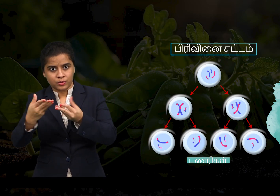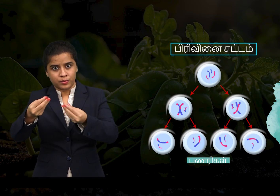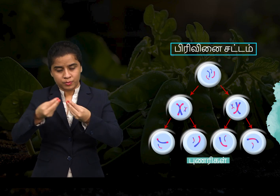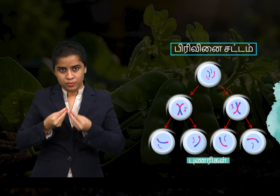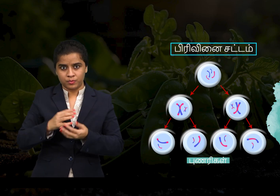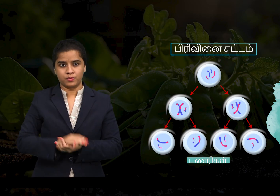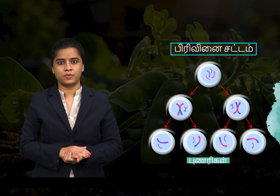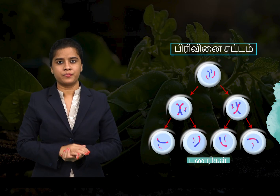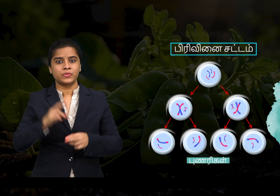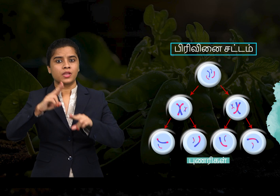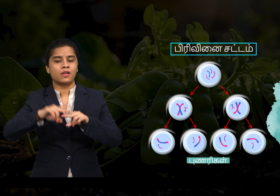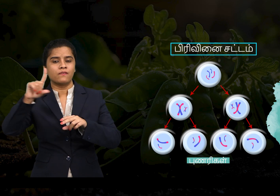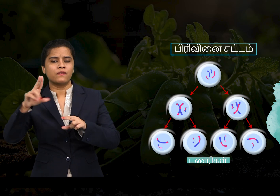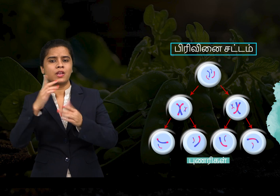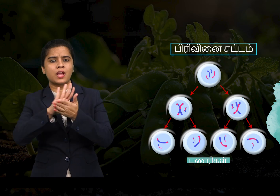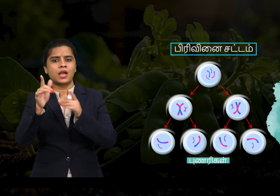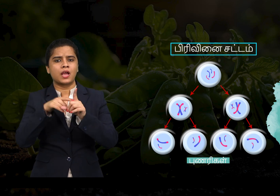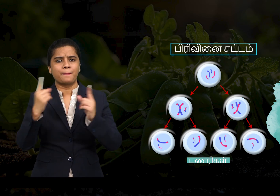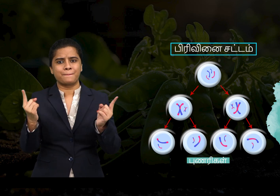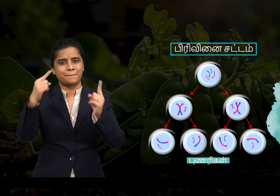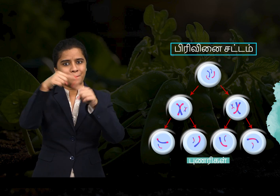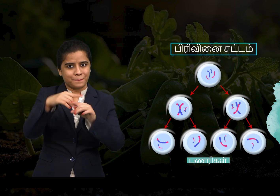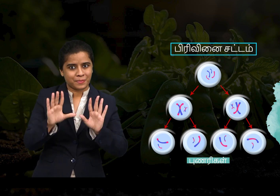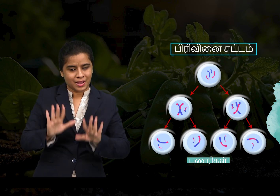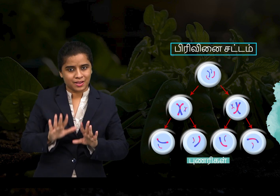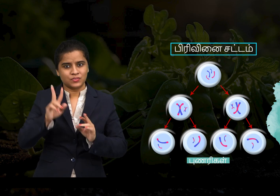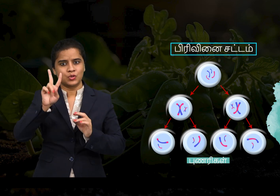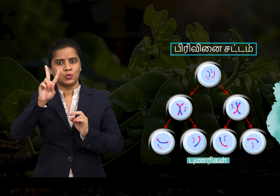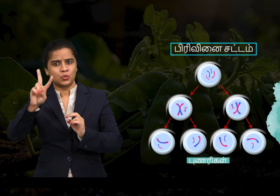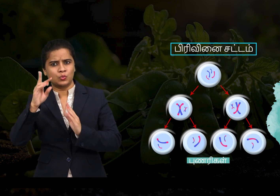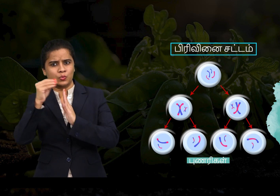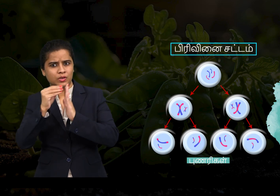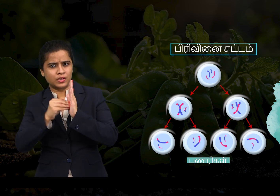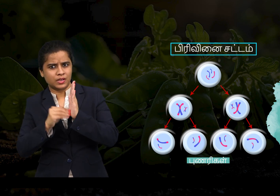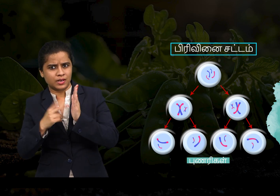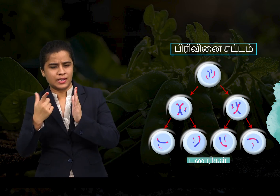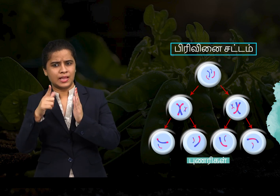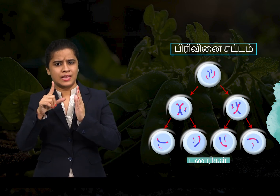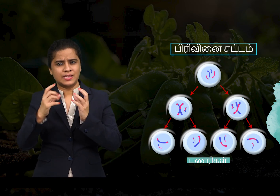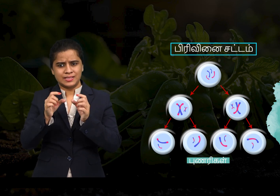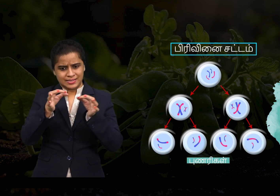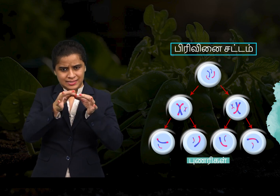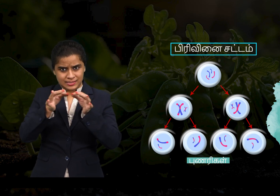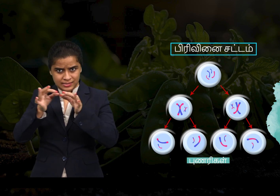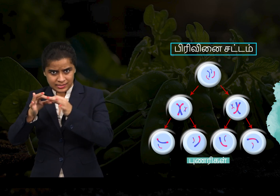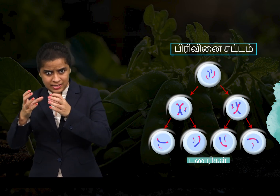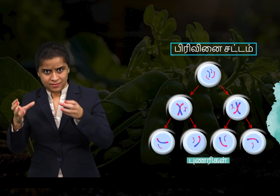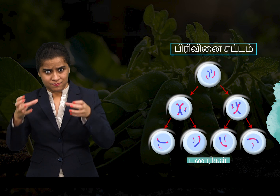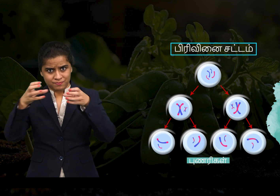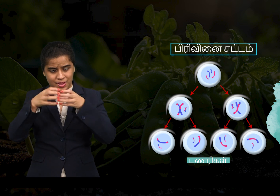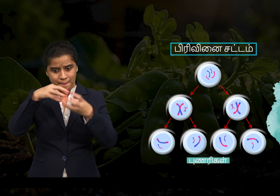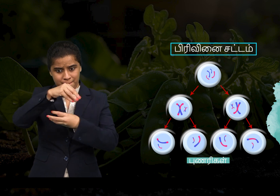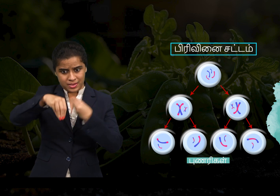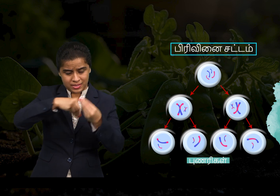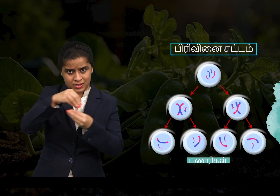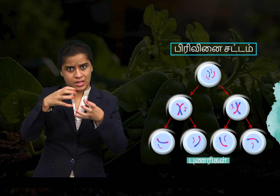வரும்போது ஆலிக் ஜோடியின் 2 காரணிகளும் கலக்காமல் ஒன்றாக இருக்கும் மற்றும் கேமெட்